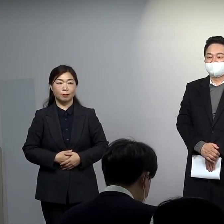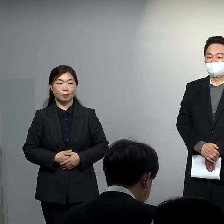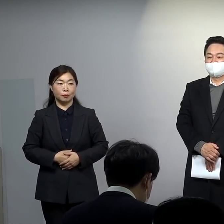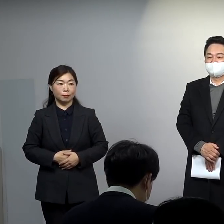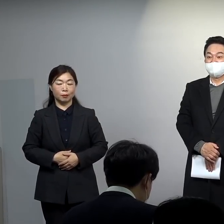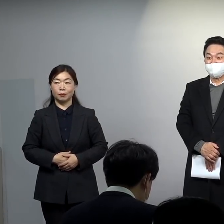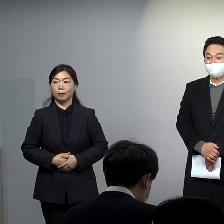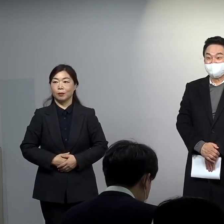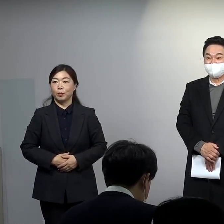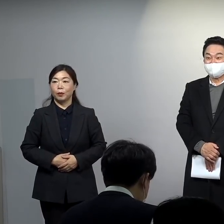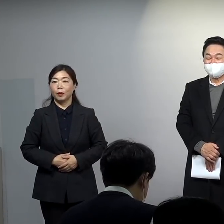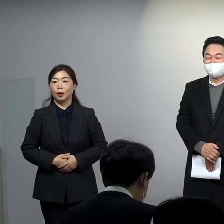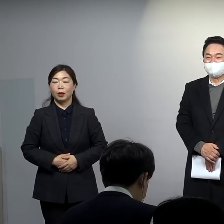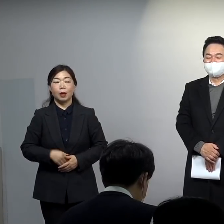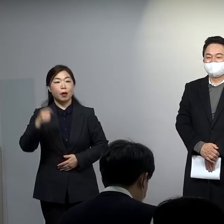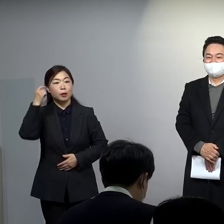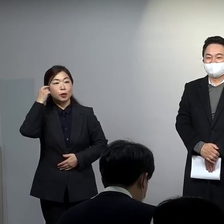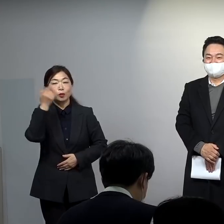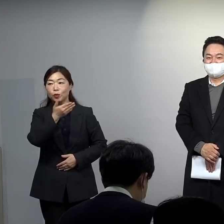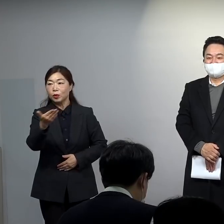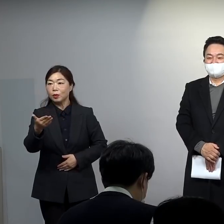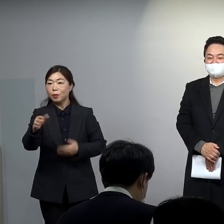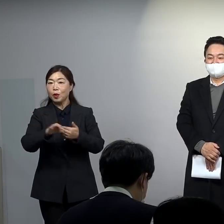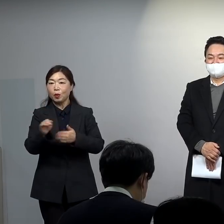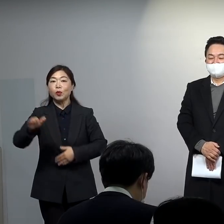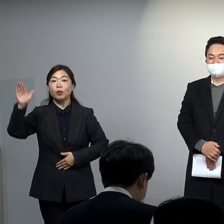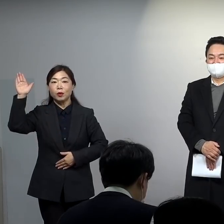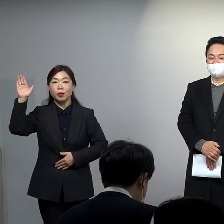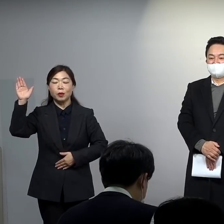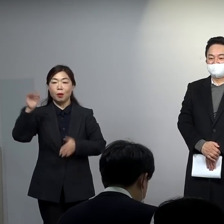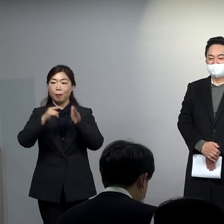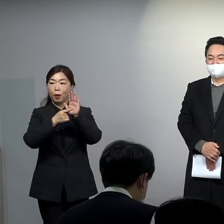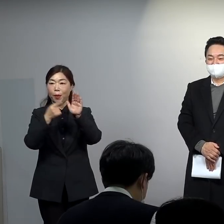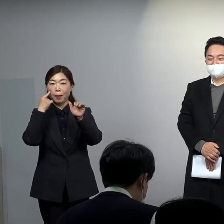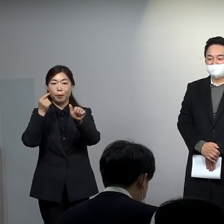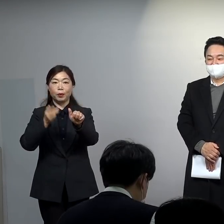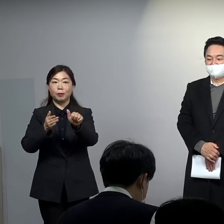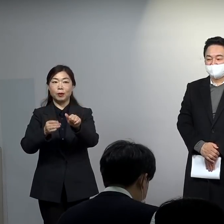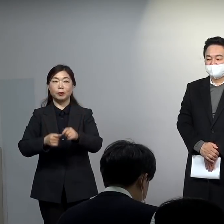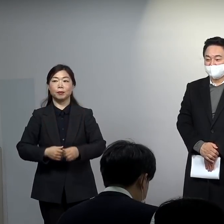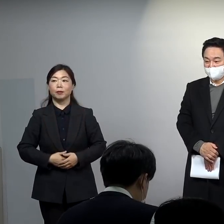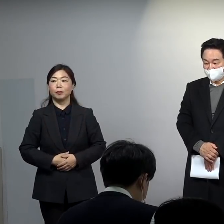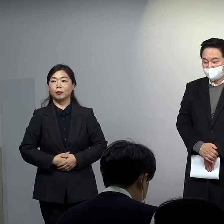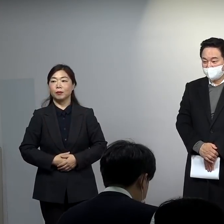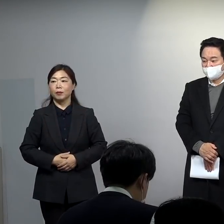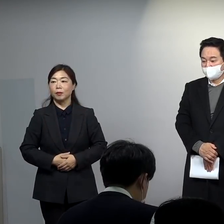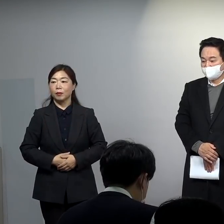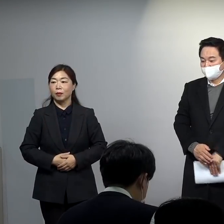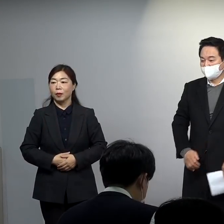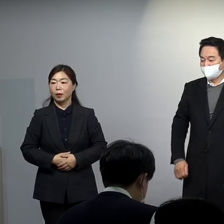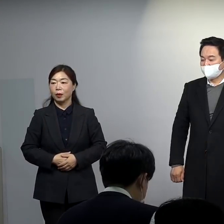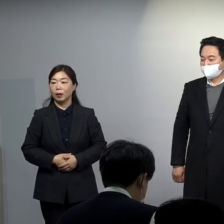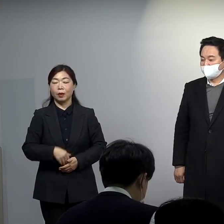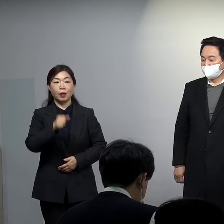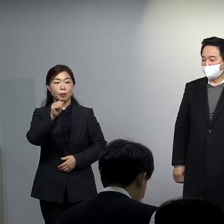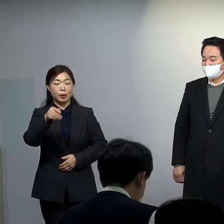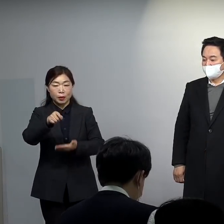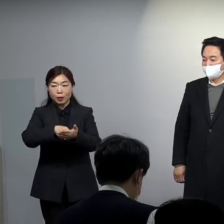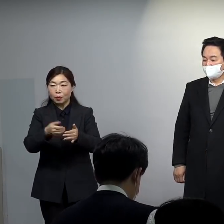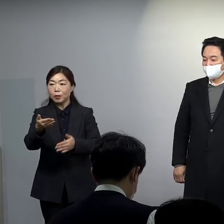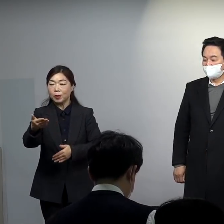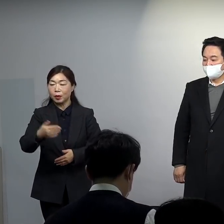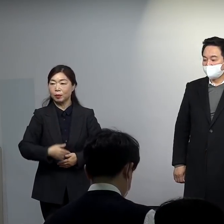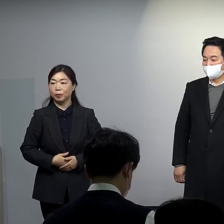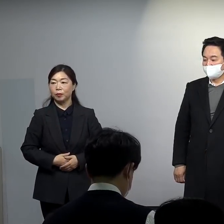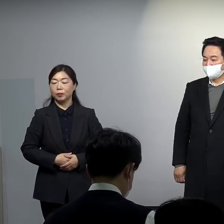네, 질문 있으신 기자님들께서는 손을 들어서 표시해 주시기 바랍니다. SBS 김영민 기자님.